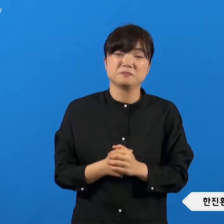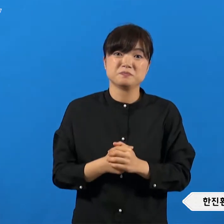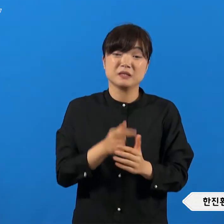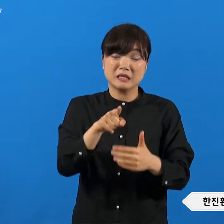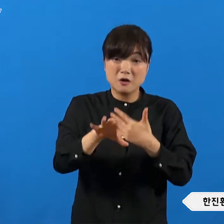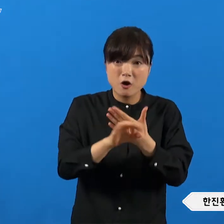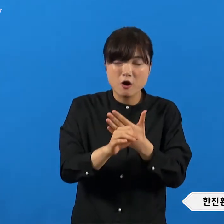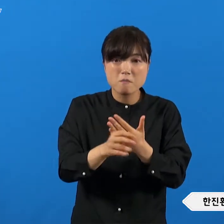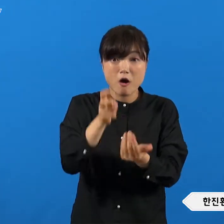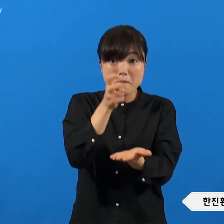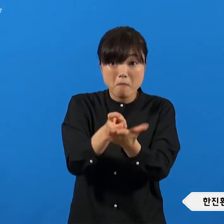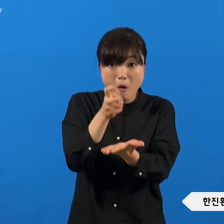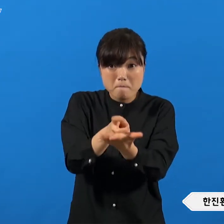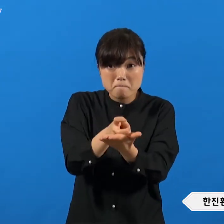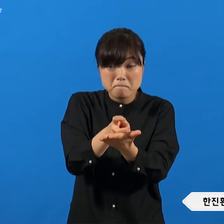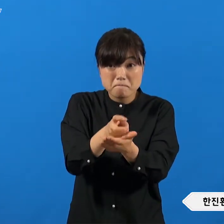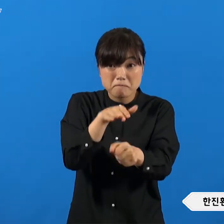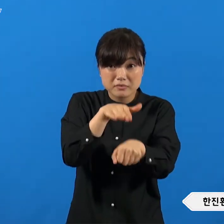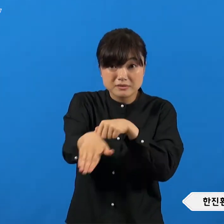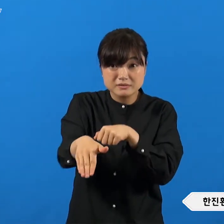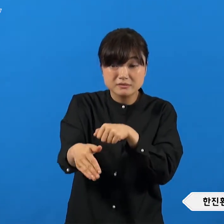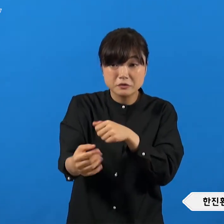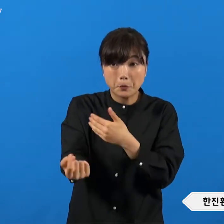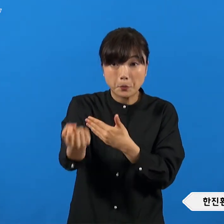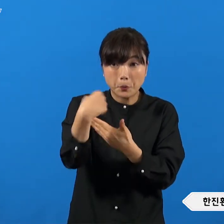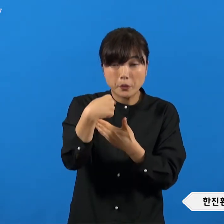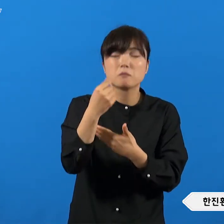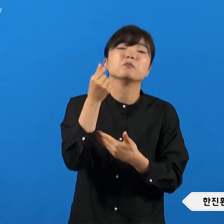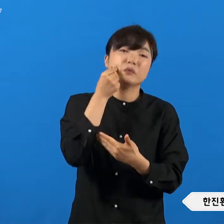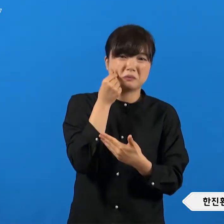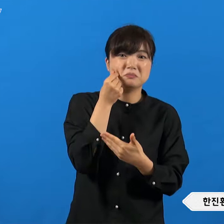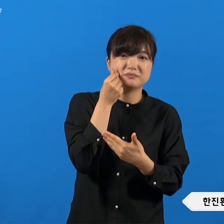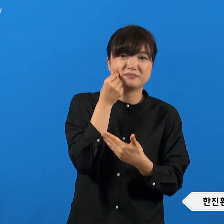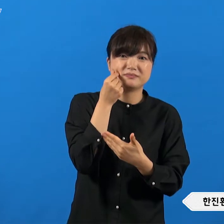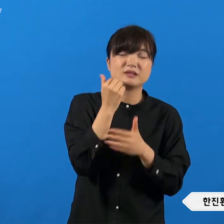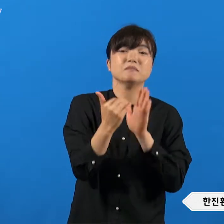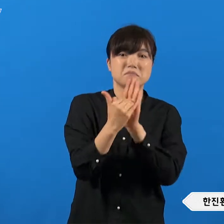그러면 율법주의가 틈탈 수가 없습니다.